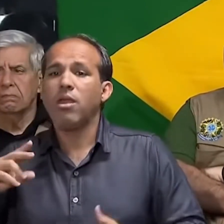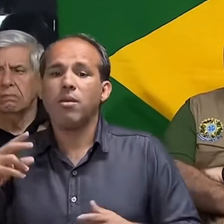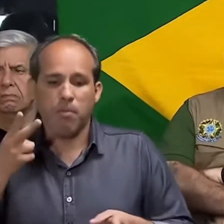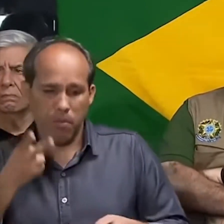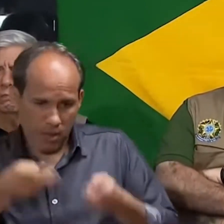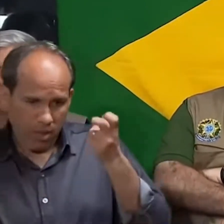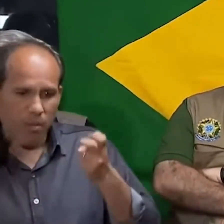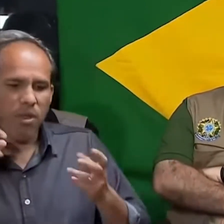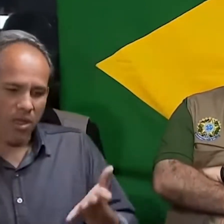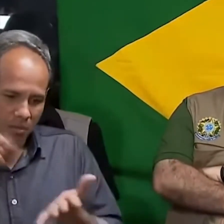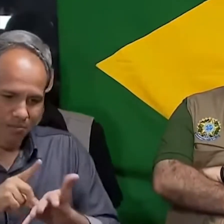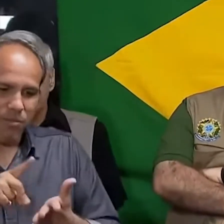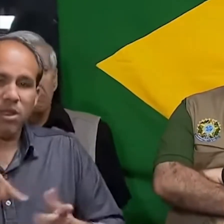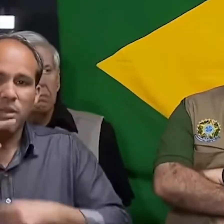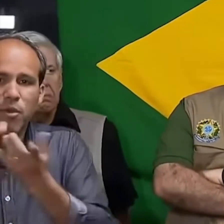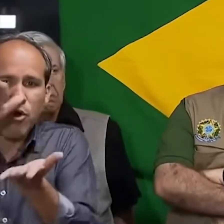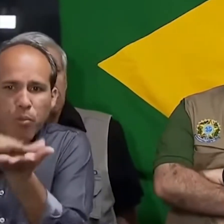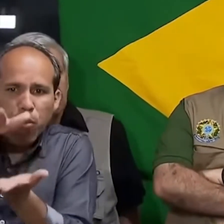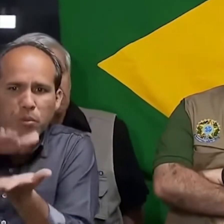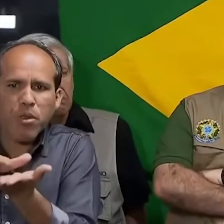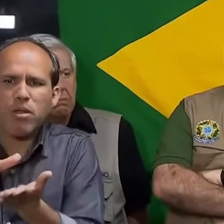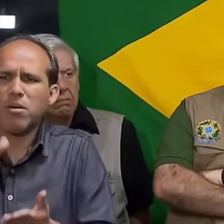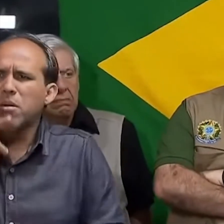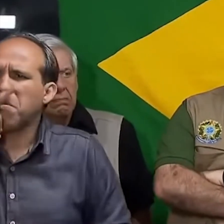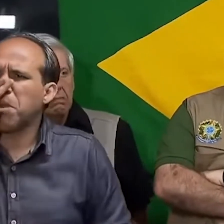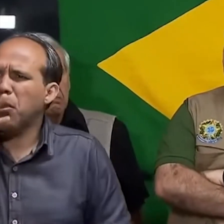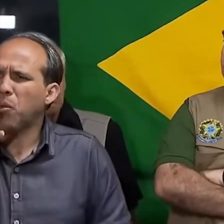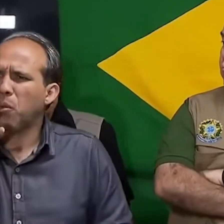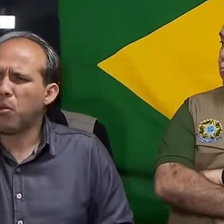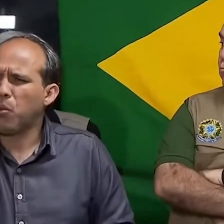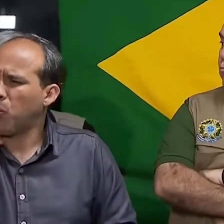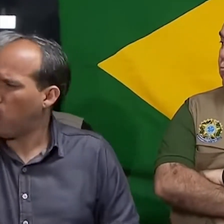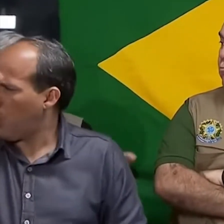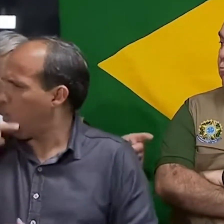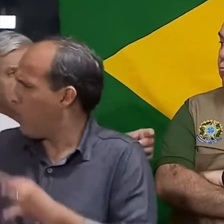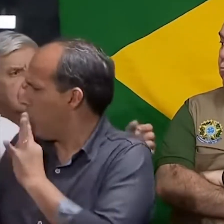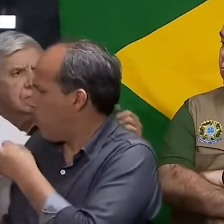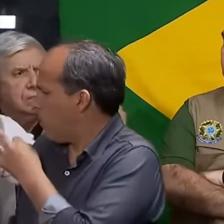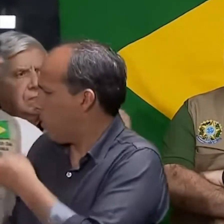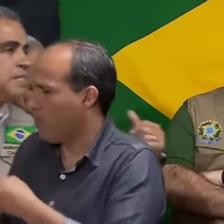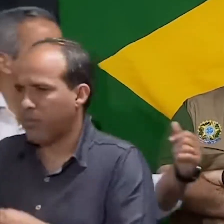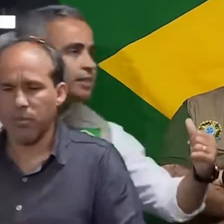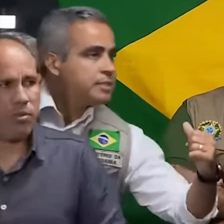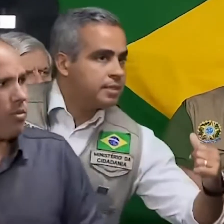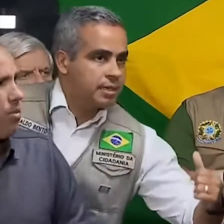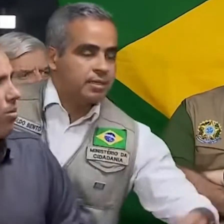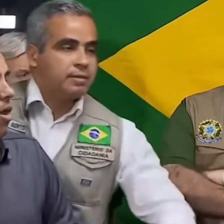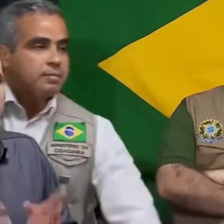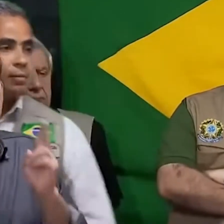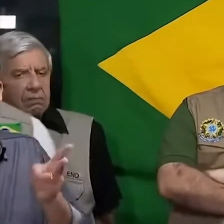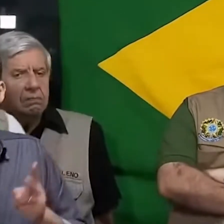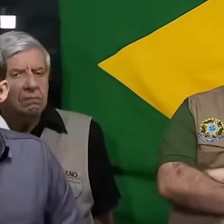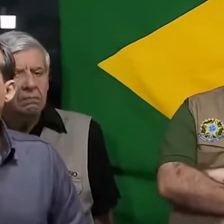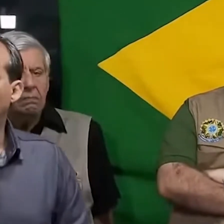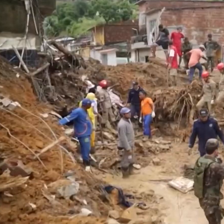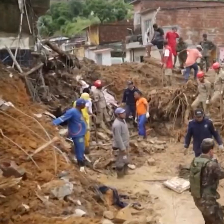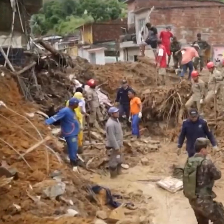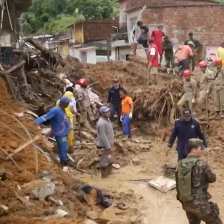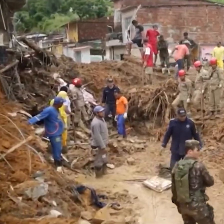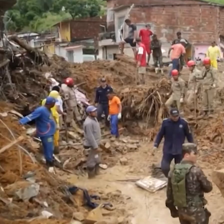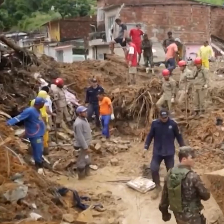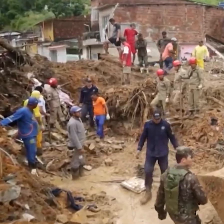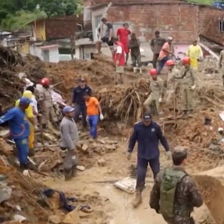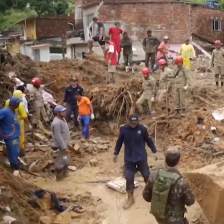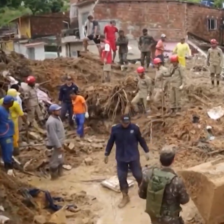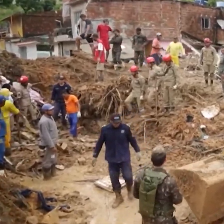reconhece pública colocou um pouco 48 Horas essa mesma ou podre E do mesmo dia e libera os recursos